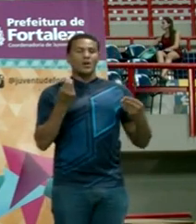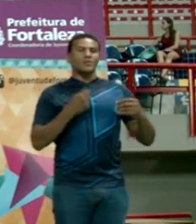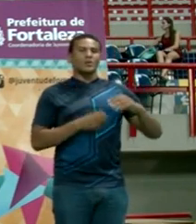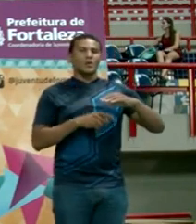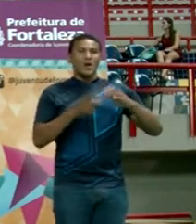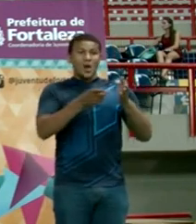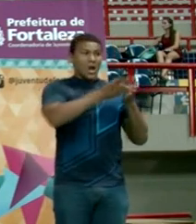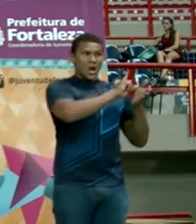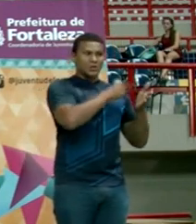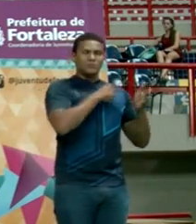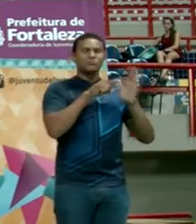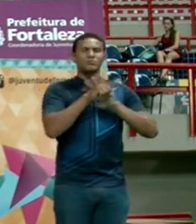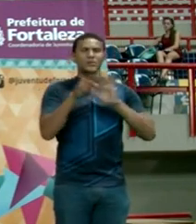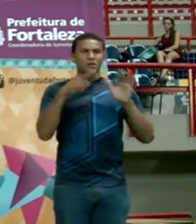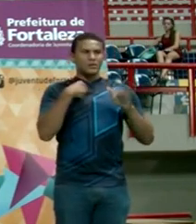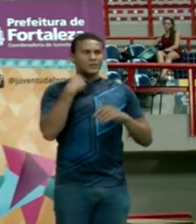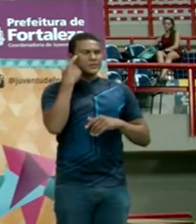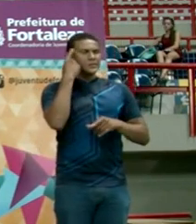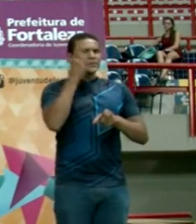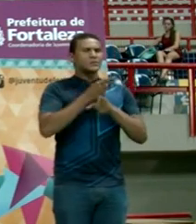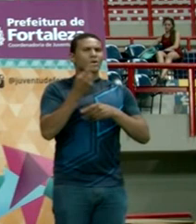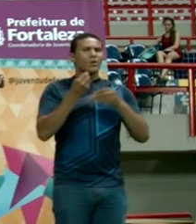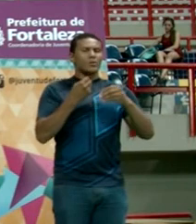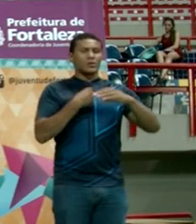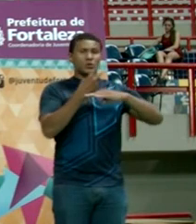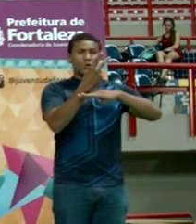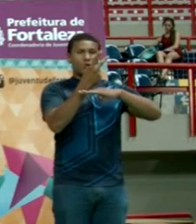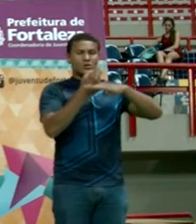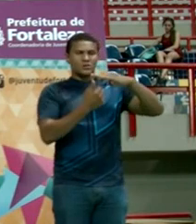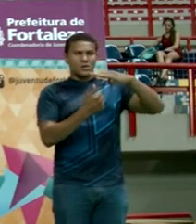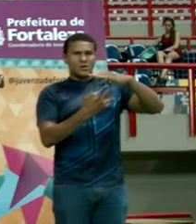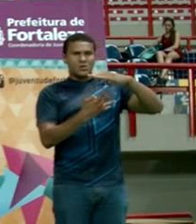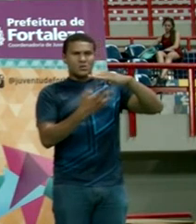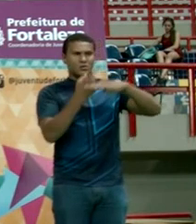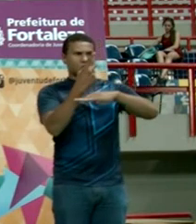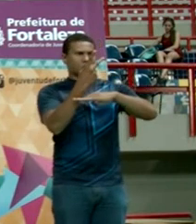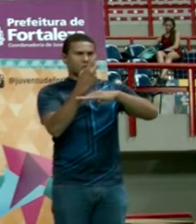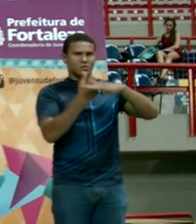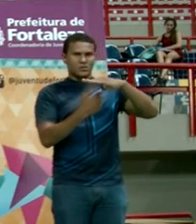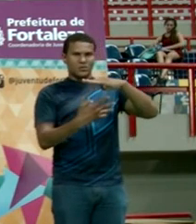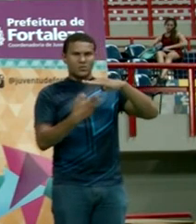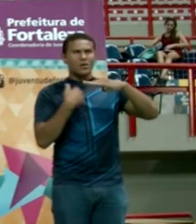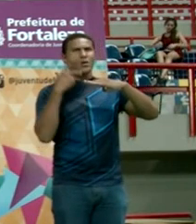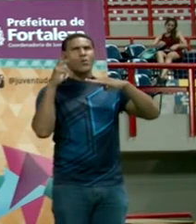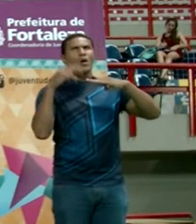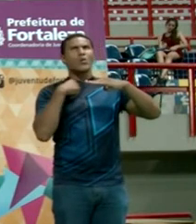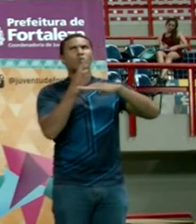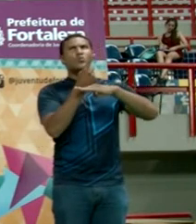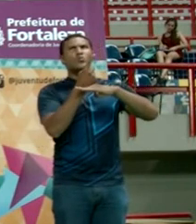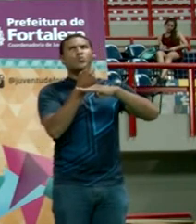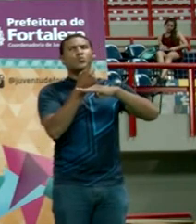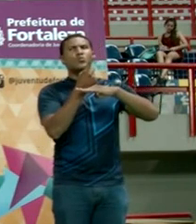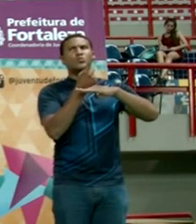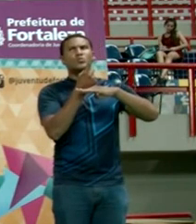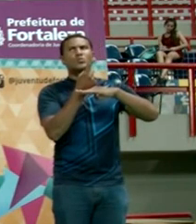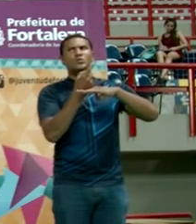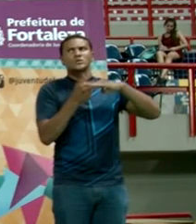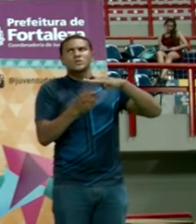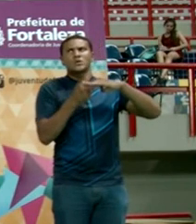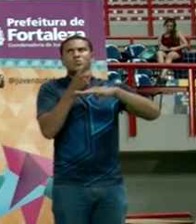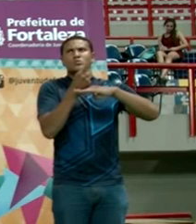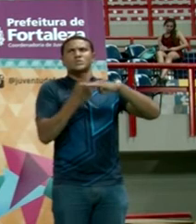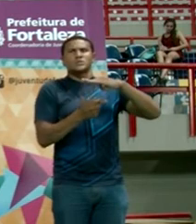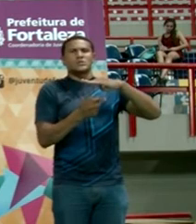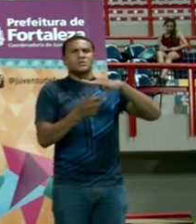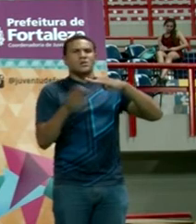14. 2 em cima de 14 é o mesmo que 1 sobre 7. Aí 1 sobre 7, acrescenta 2 zeros em